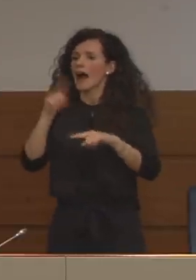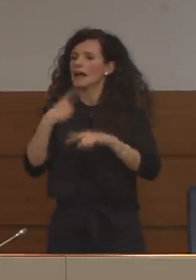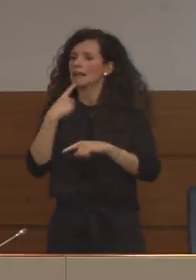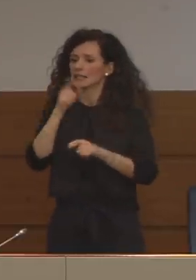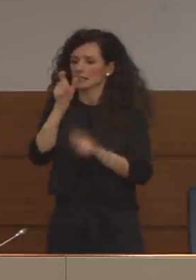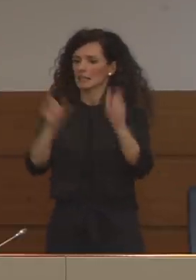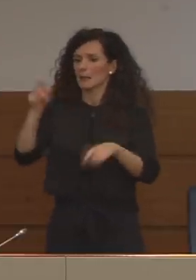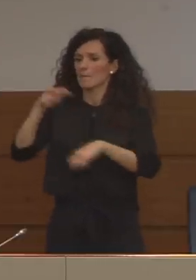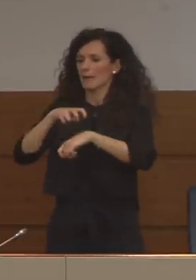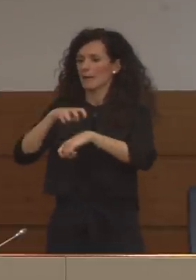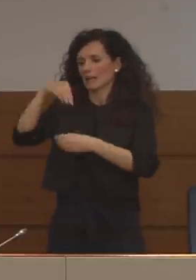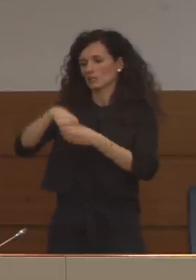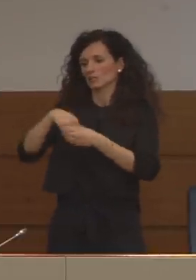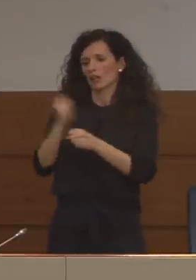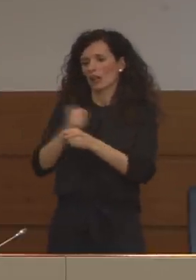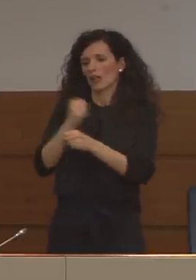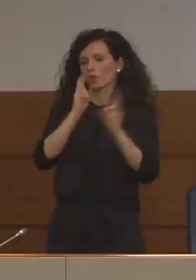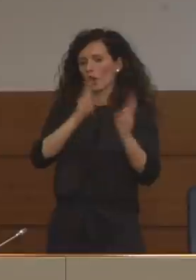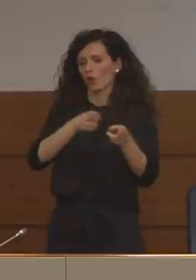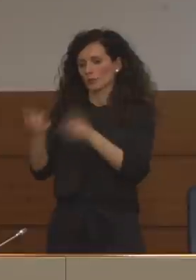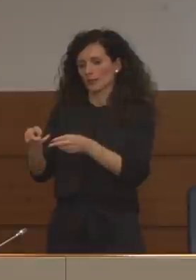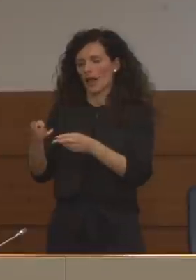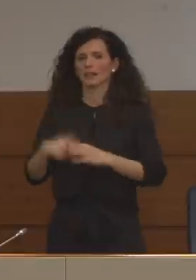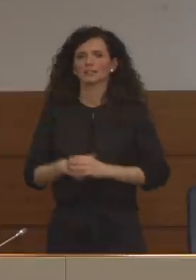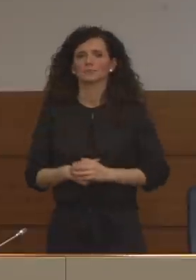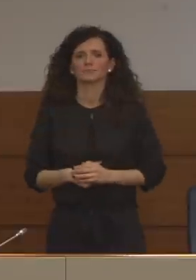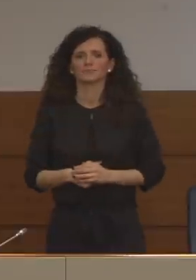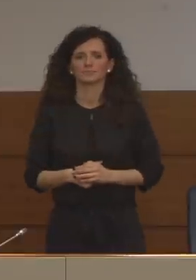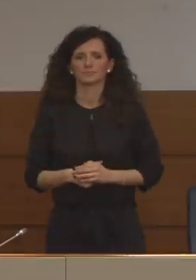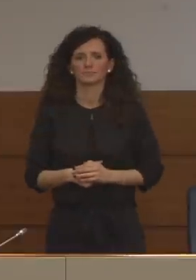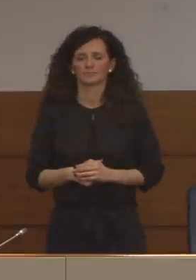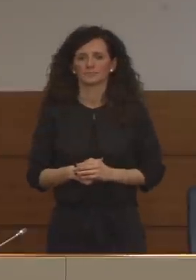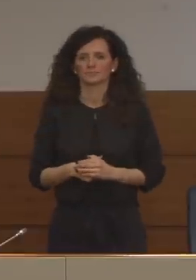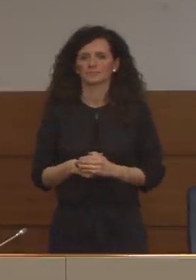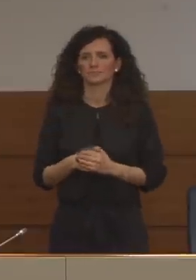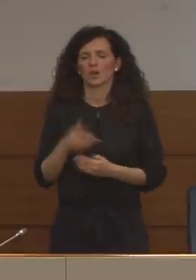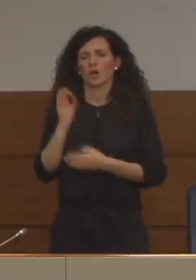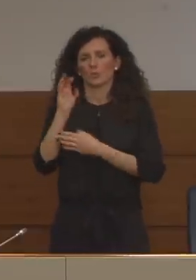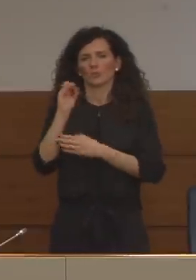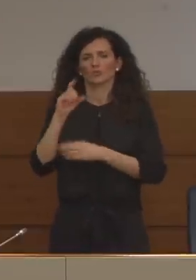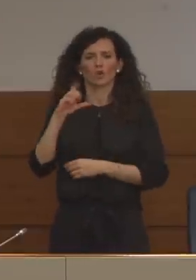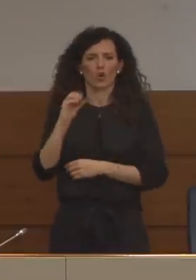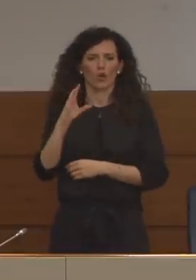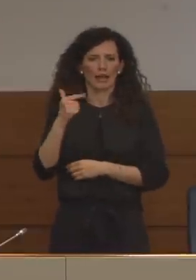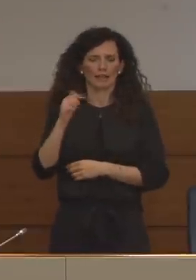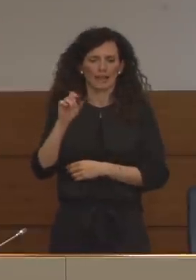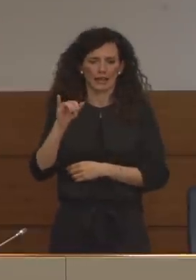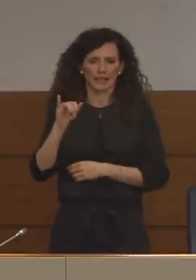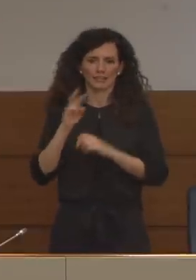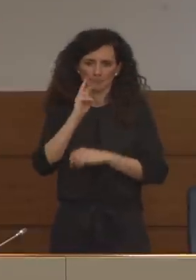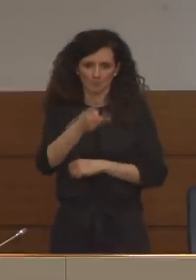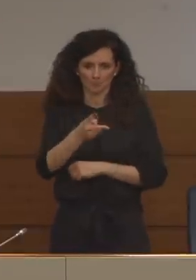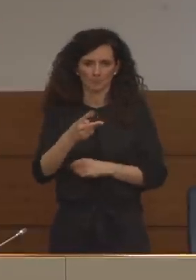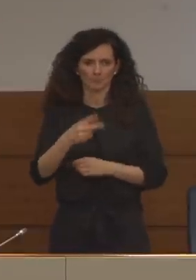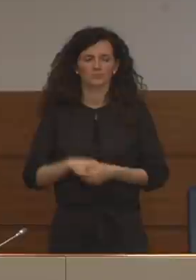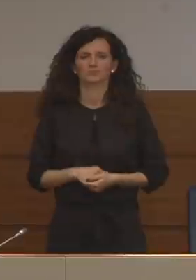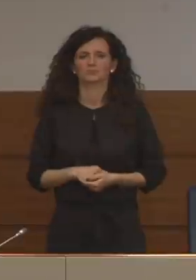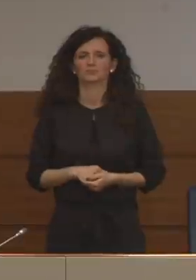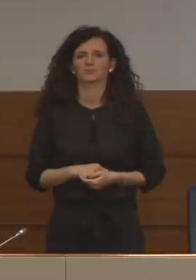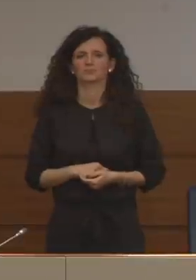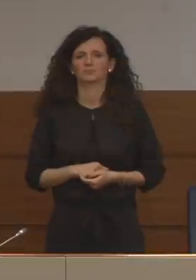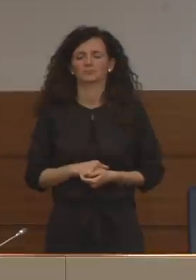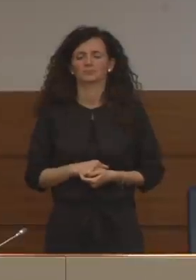più colpiti lasciamo rispondere il professor locatelli allora partiamo andare una prima